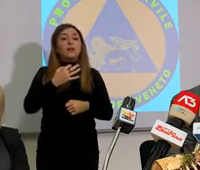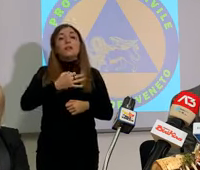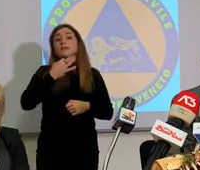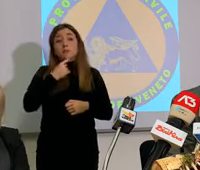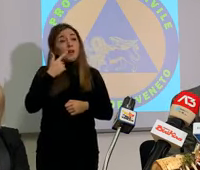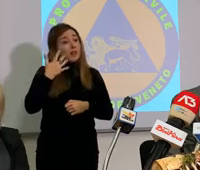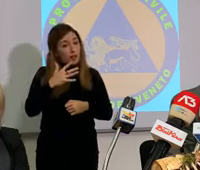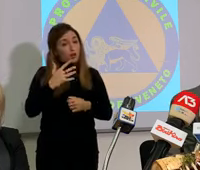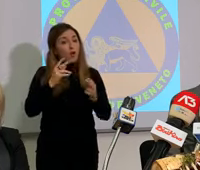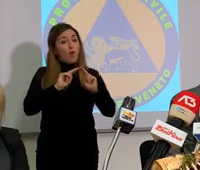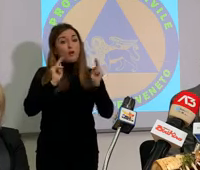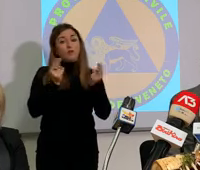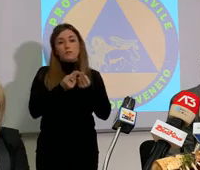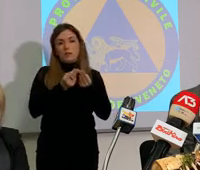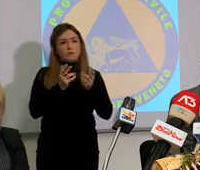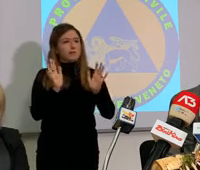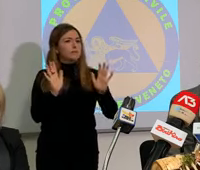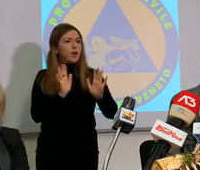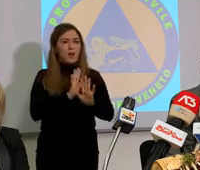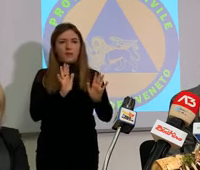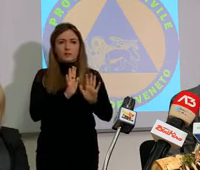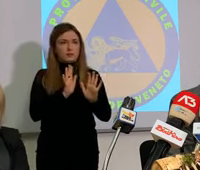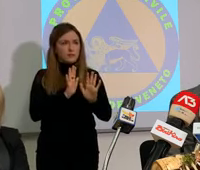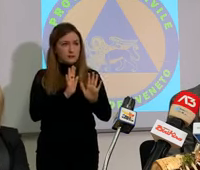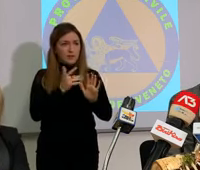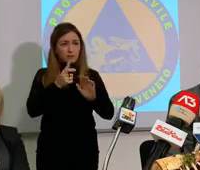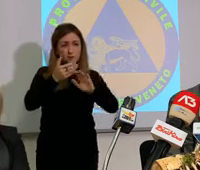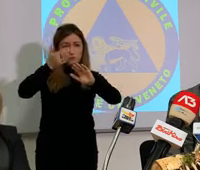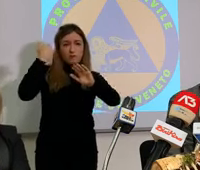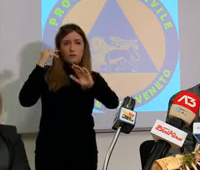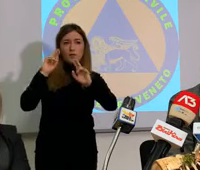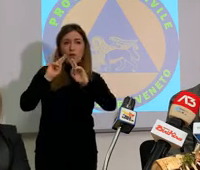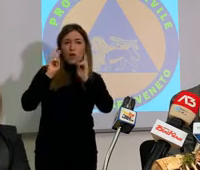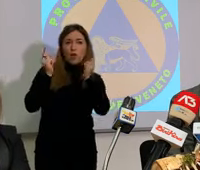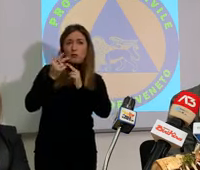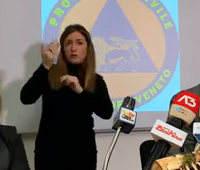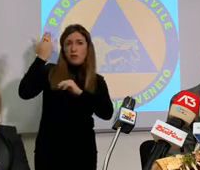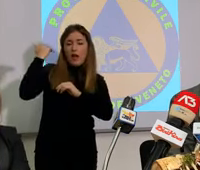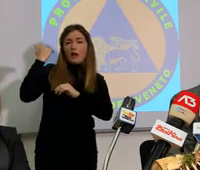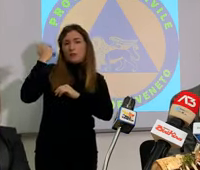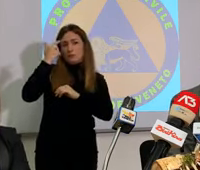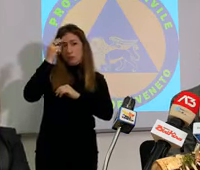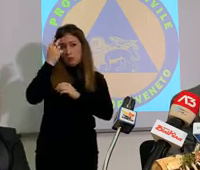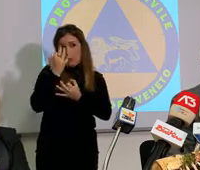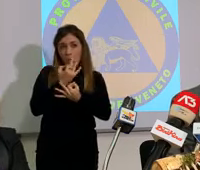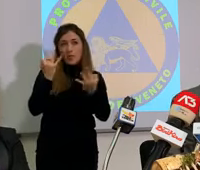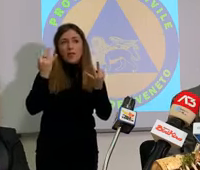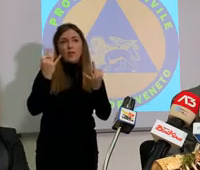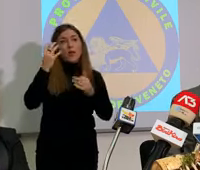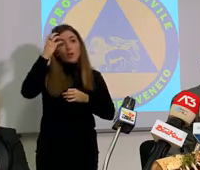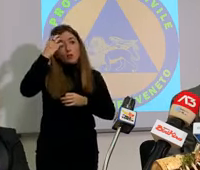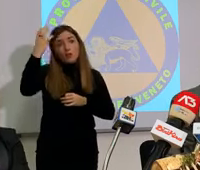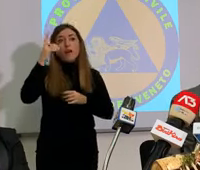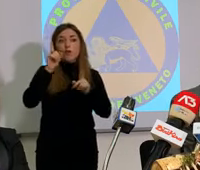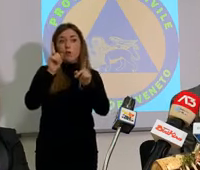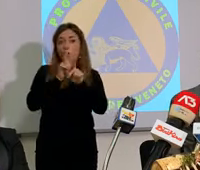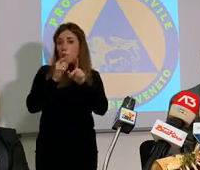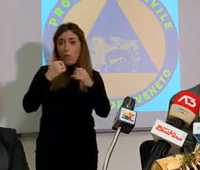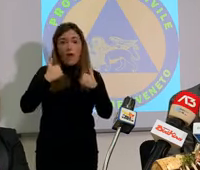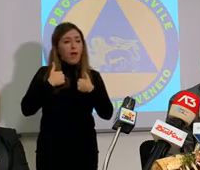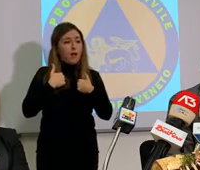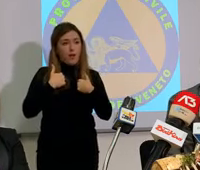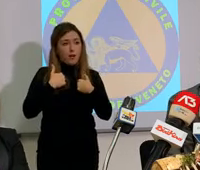possiamo permettere l'organo che conosciamo lo sappiamo tutti ma lo stesso governo ha portato avanti questa idea